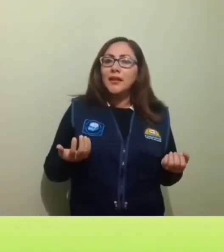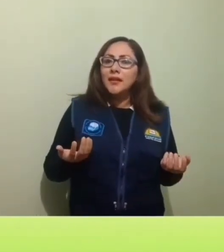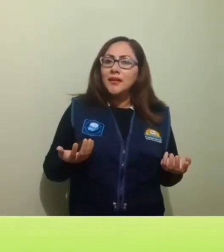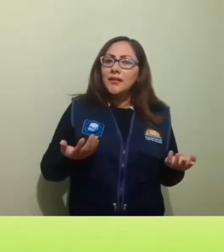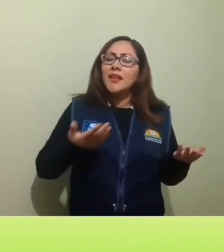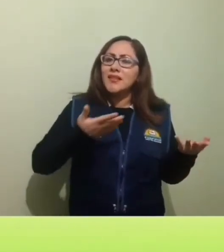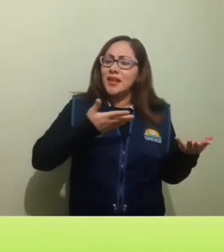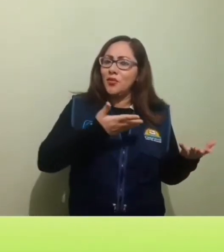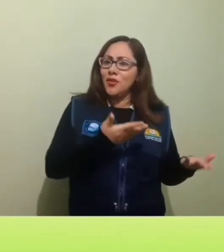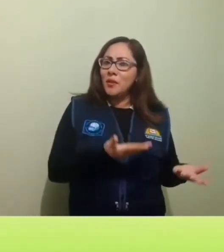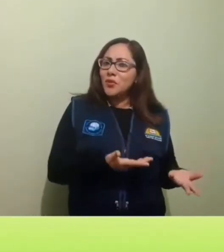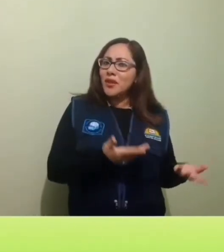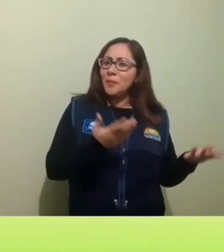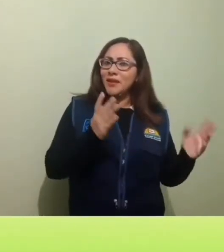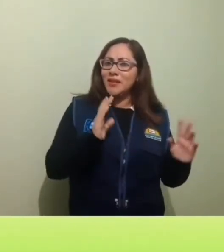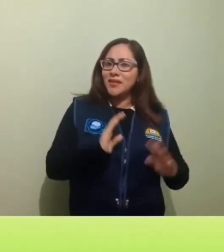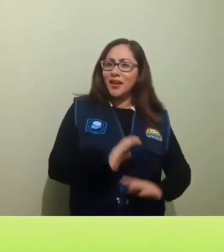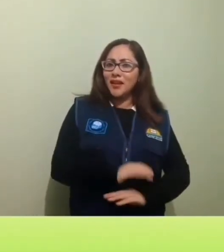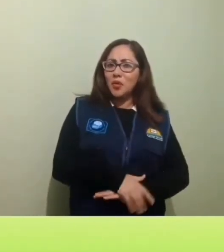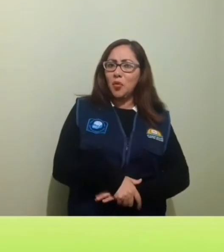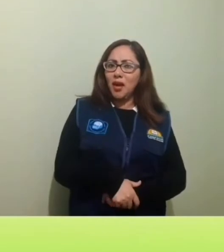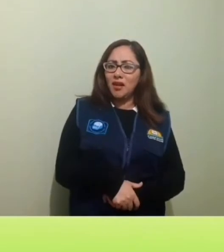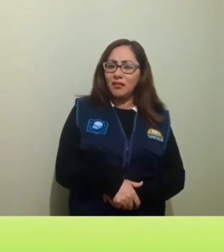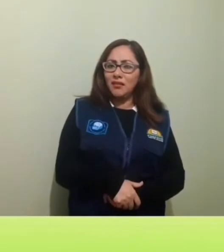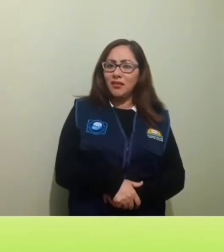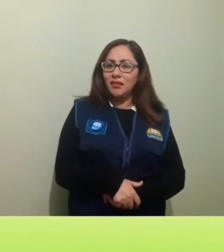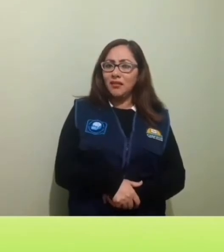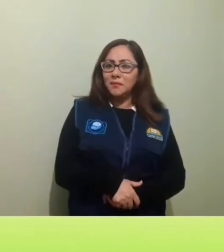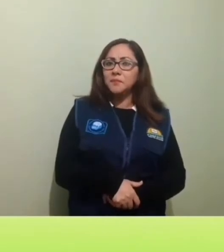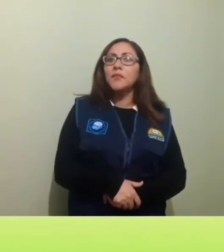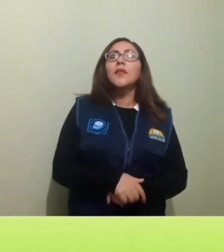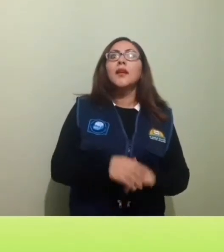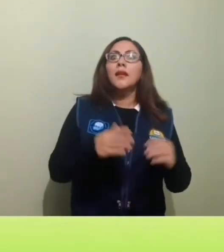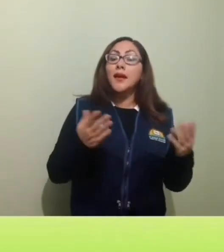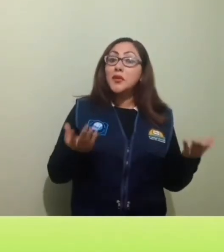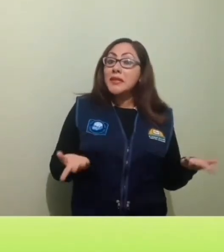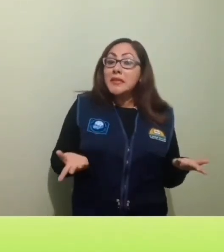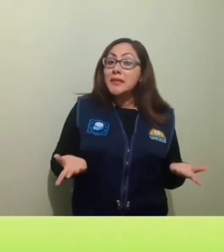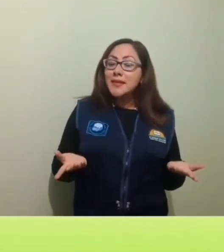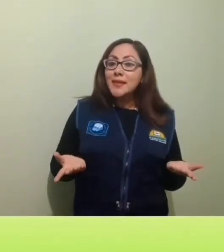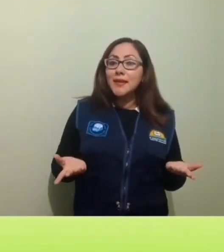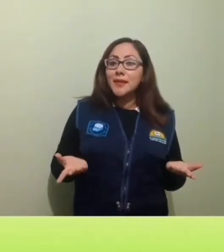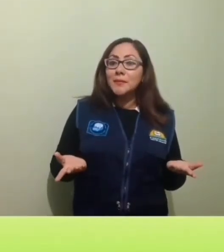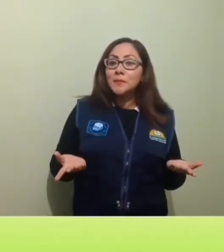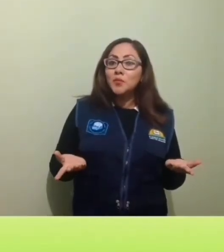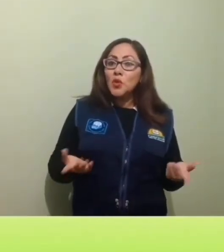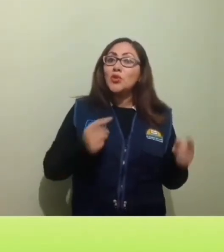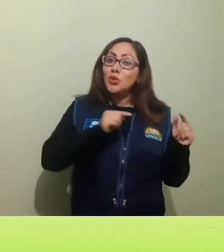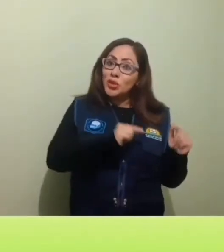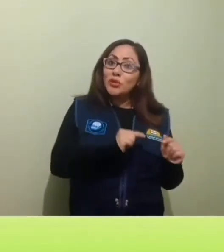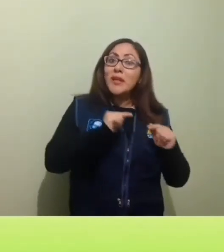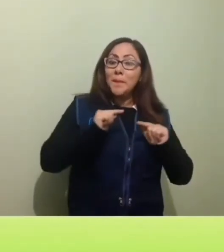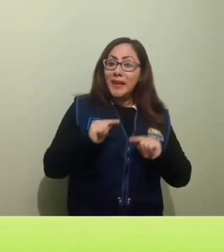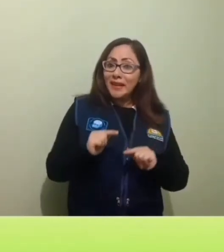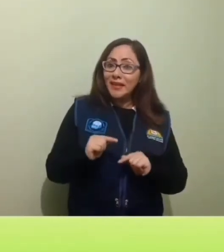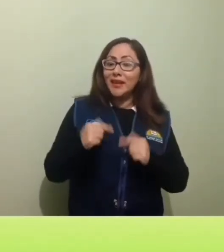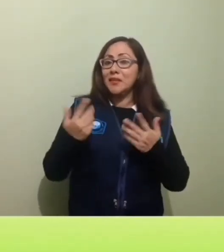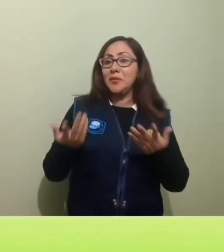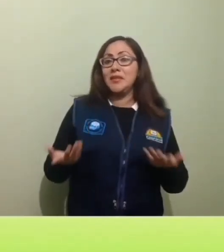desarrollamos aprendizaje al jugar? Claro que sí Nuestros chicos aprenden a través del